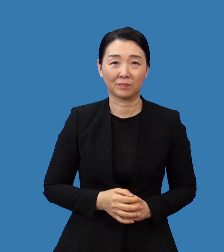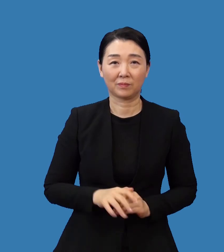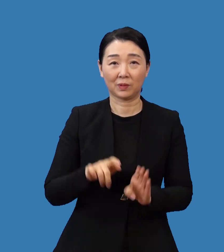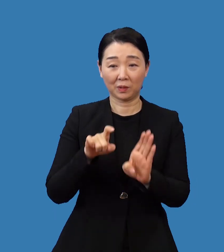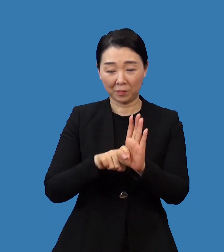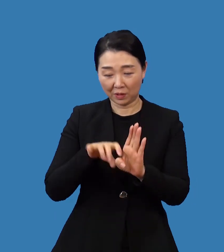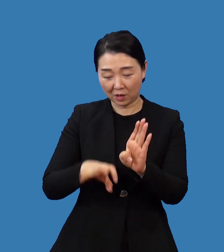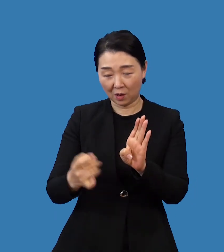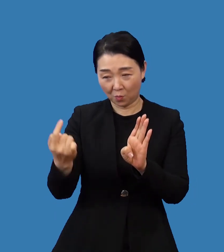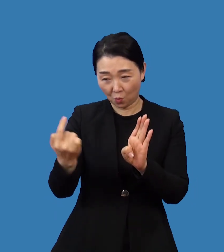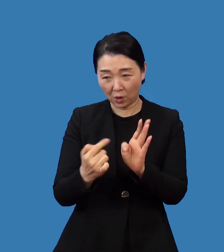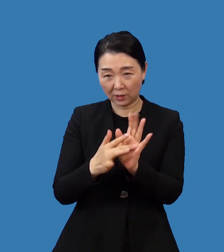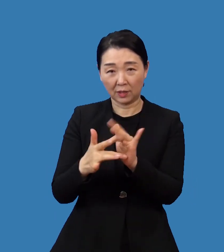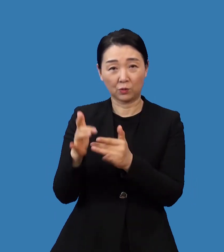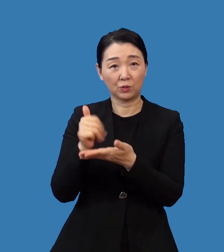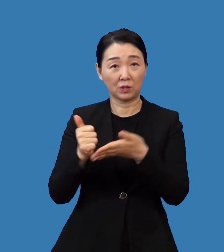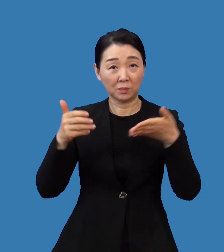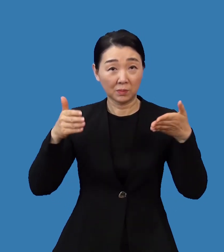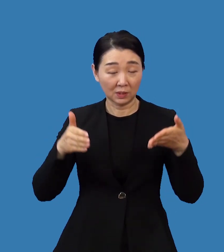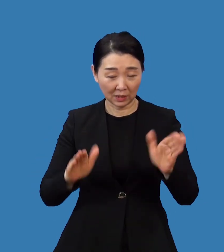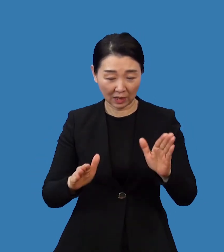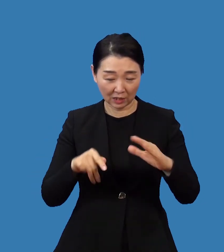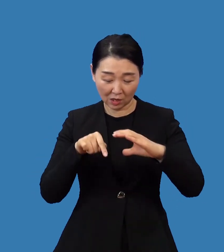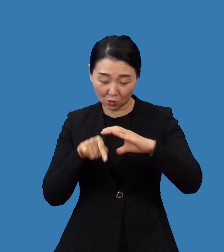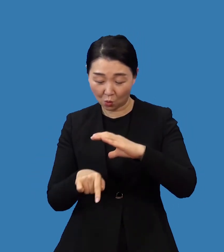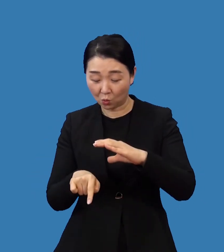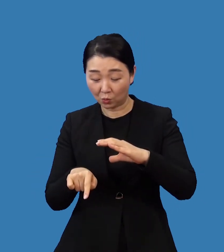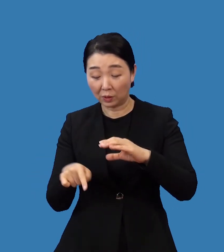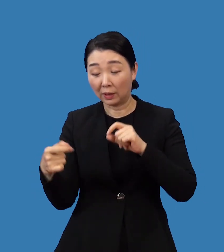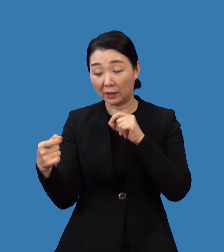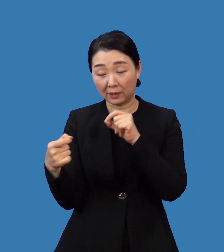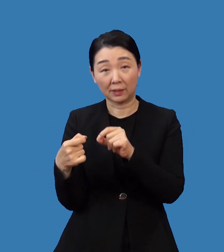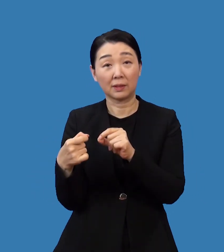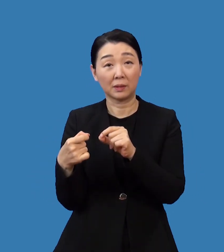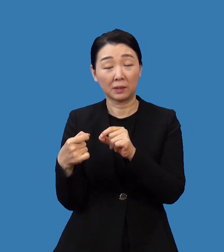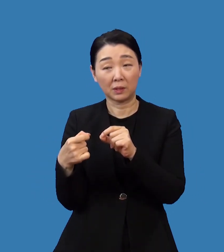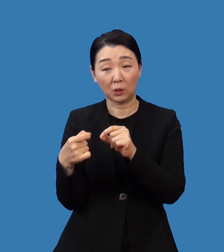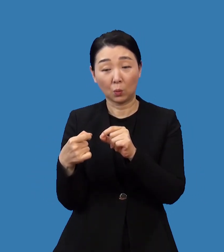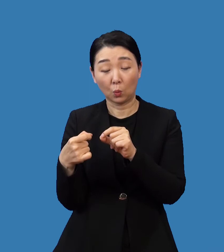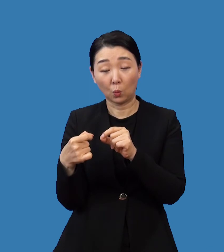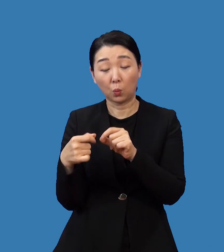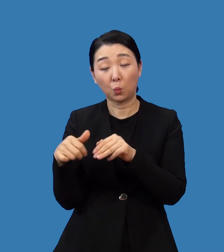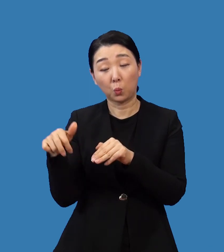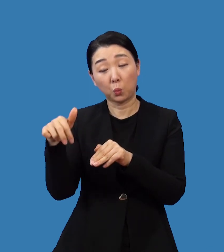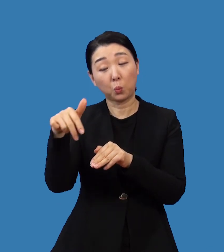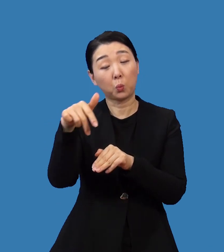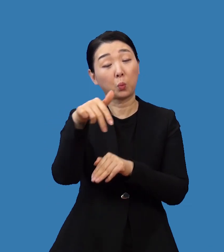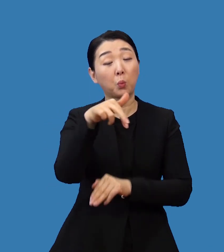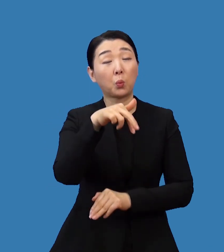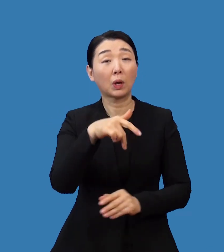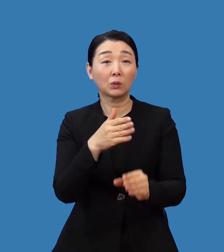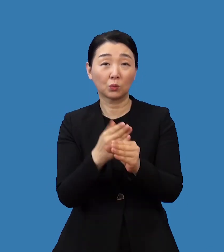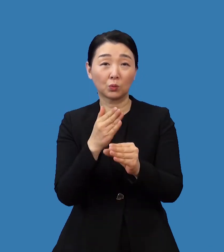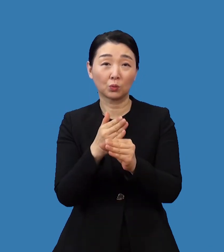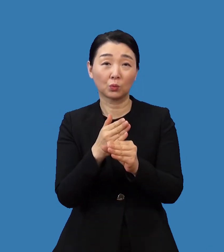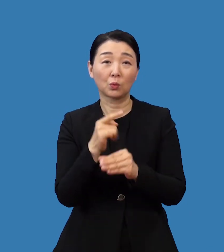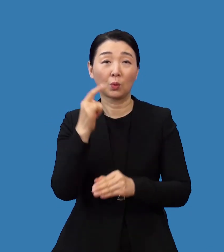베들레헴 예수님 탄생 동굴 근처를 다니다가 거기서